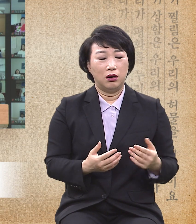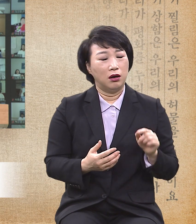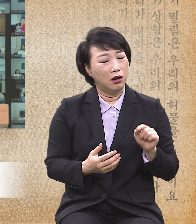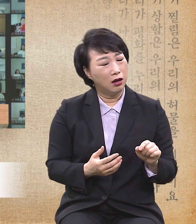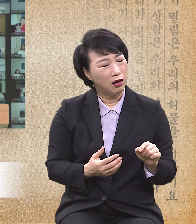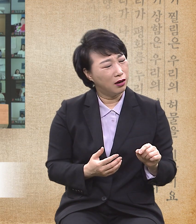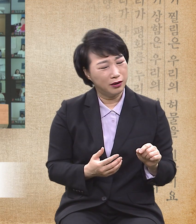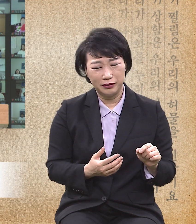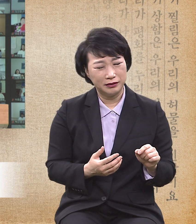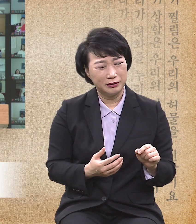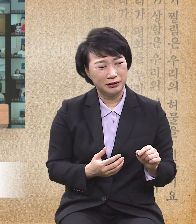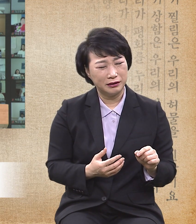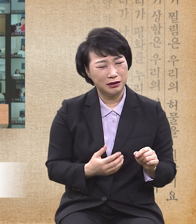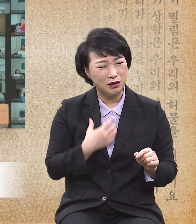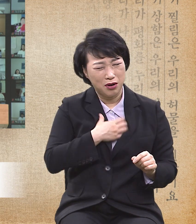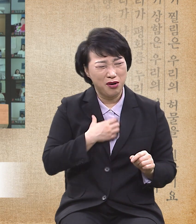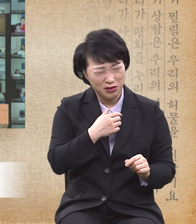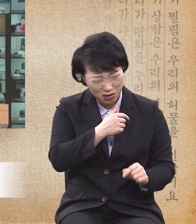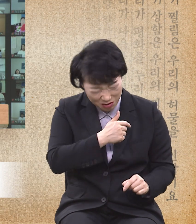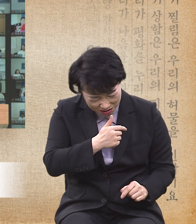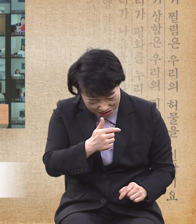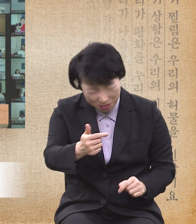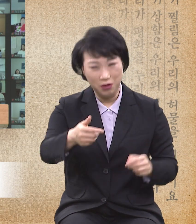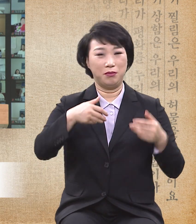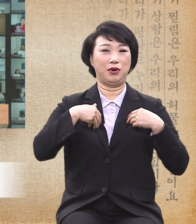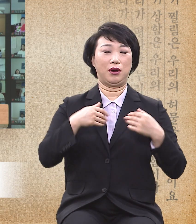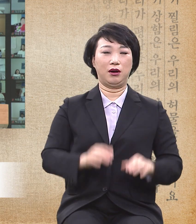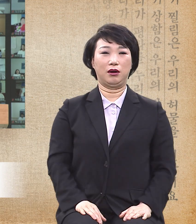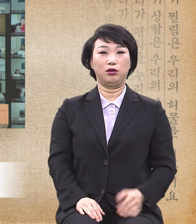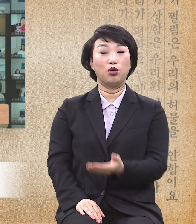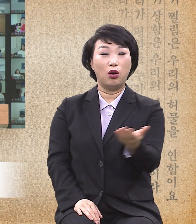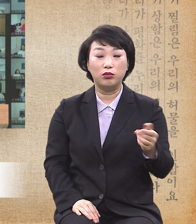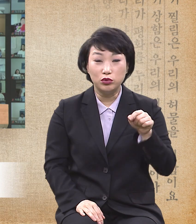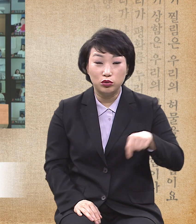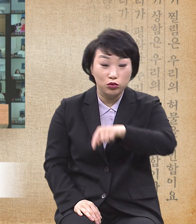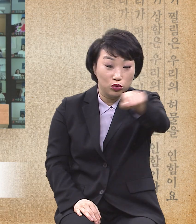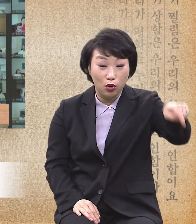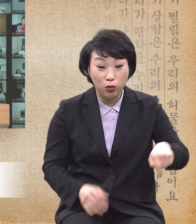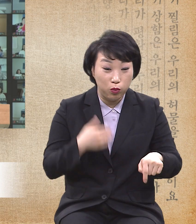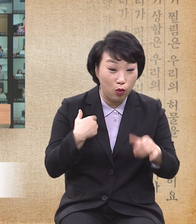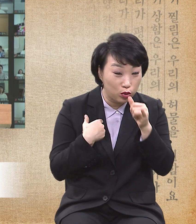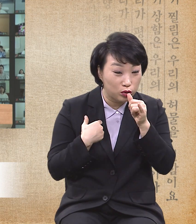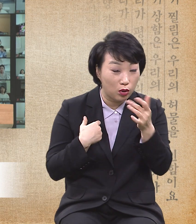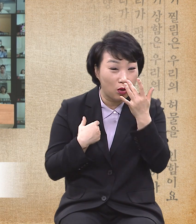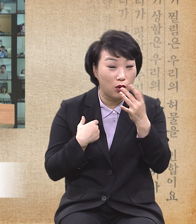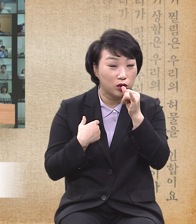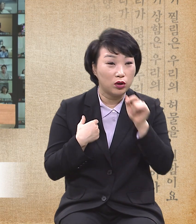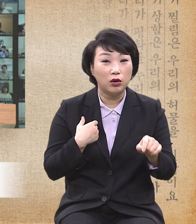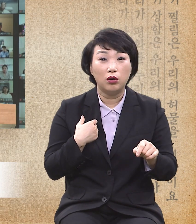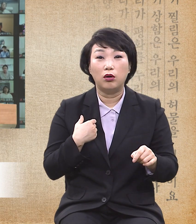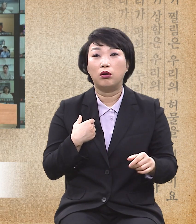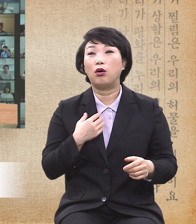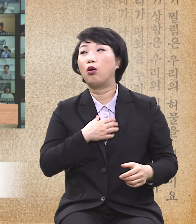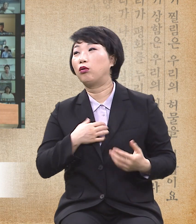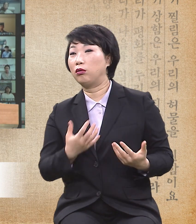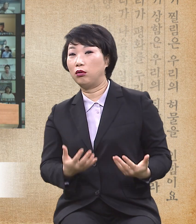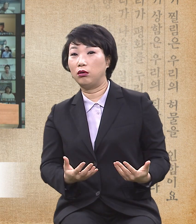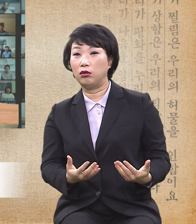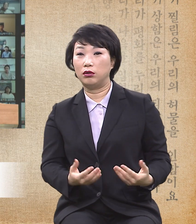상당히 고민해야 되는데 그 자체를 모르는데 무슨 고민이